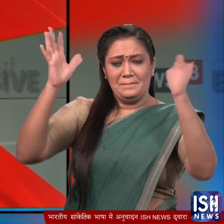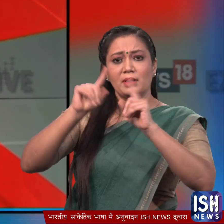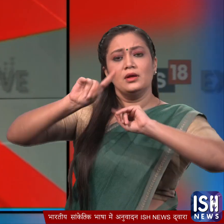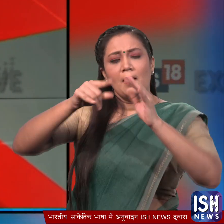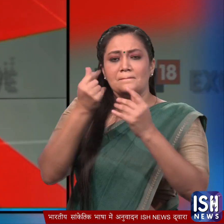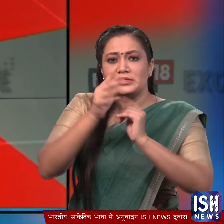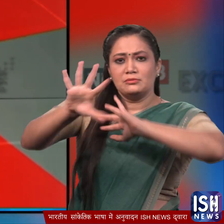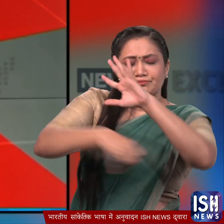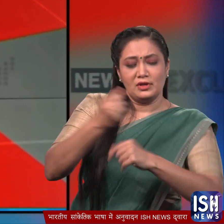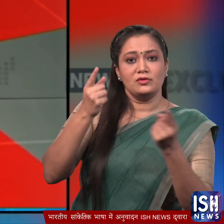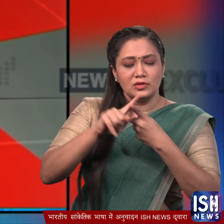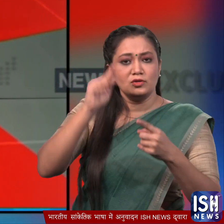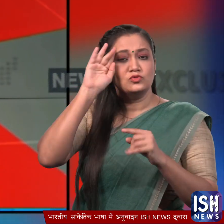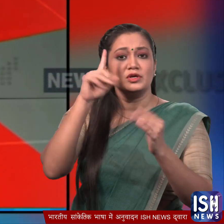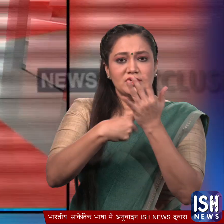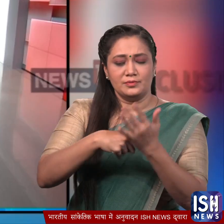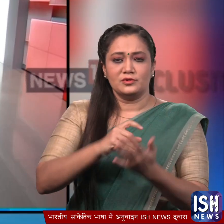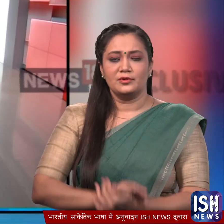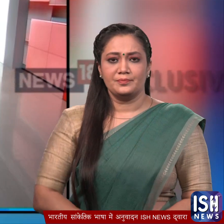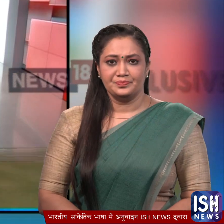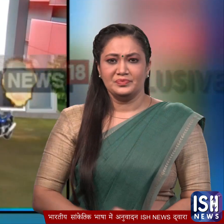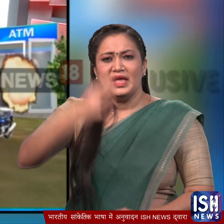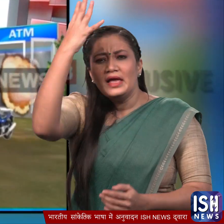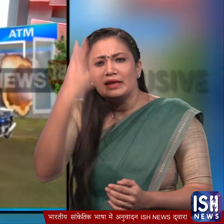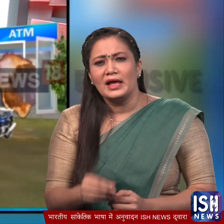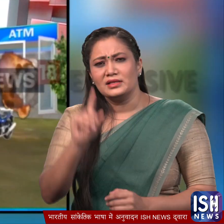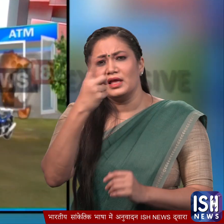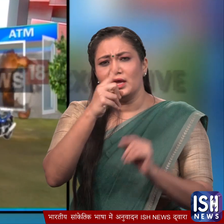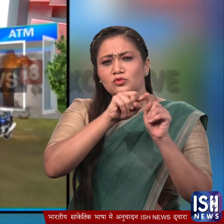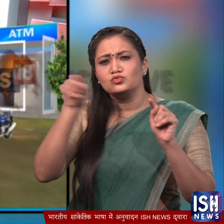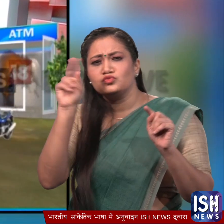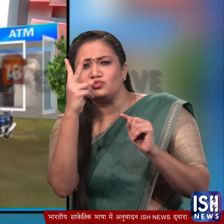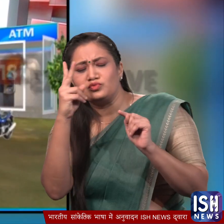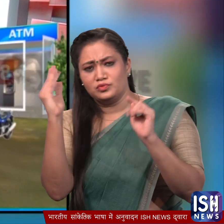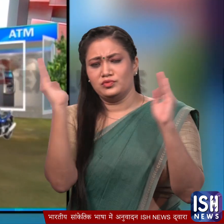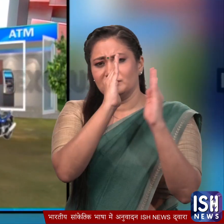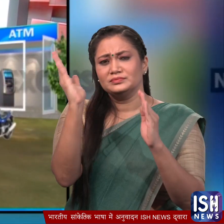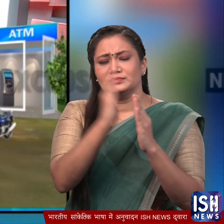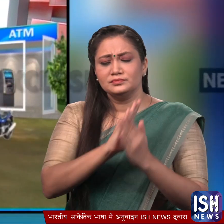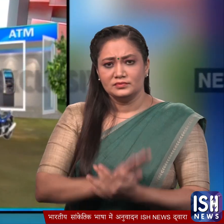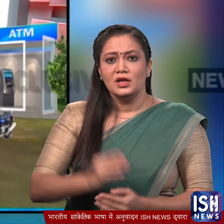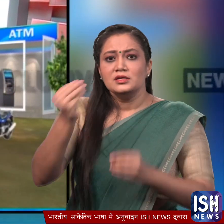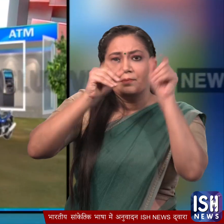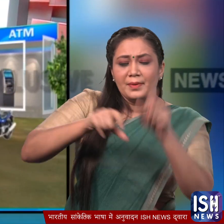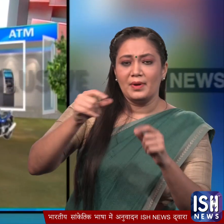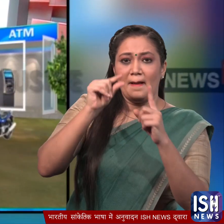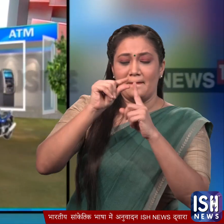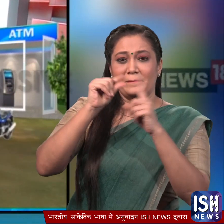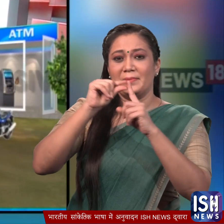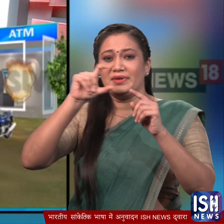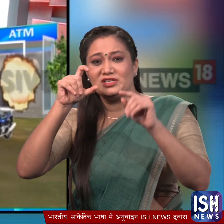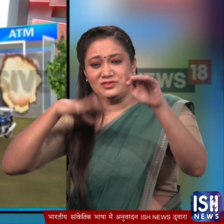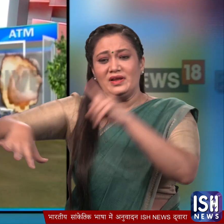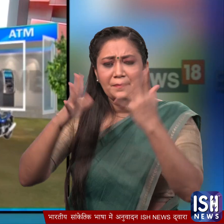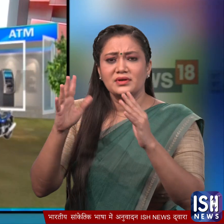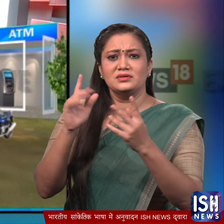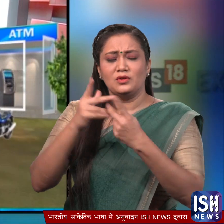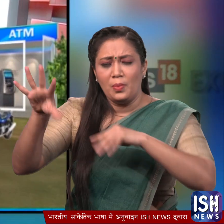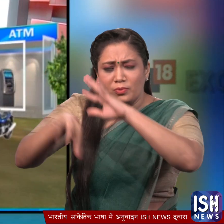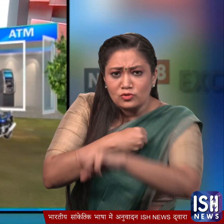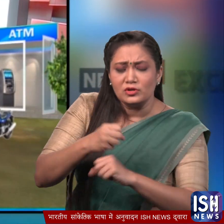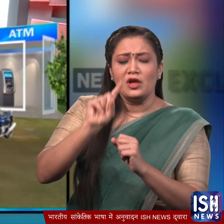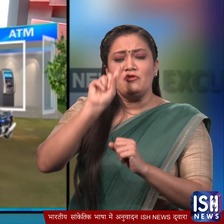का बहाना बना लिया है और इस चक्कर में हम भूल गए कि अभी कोरोना की कोई दवा बनी नहीं है और दुआ मांगने से अगर कोरोना वायरस को खत्म होना होता तो